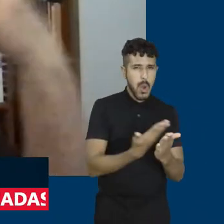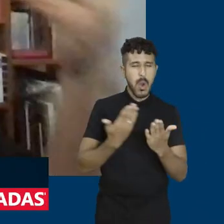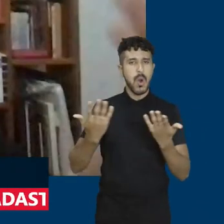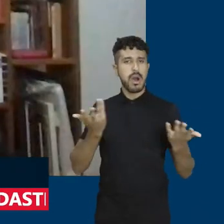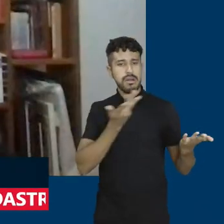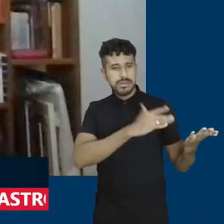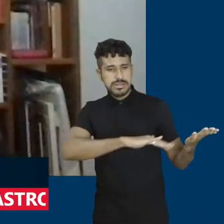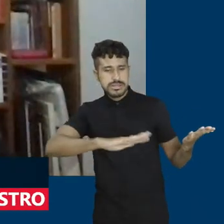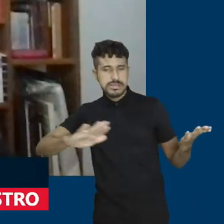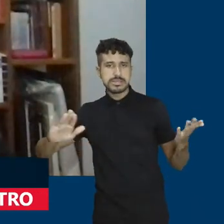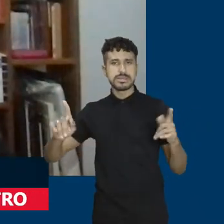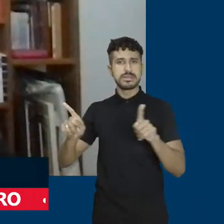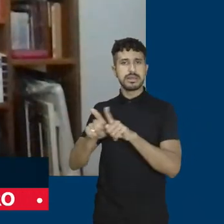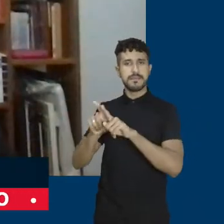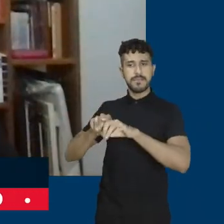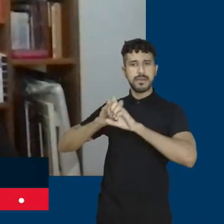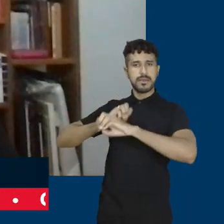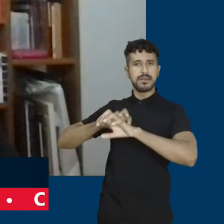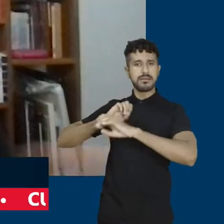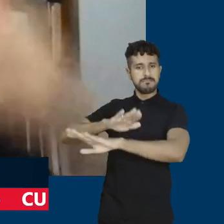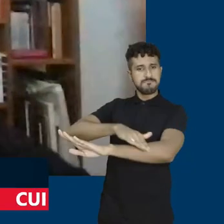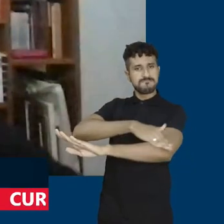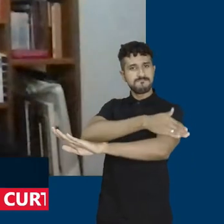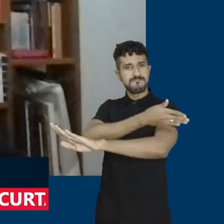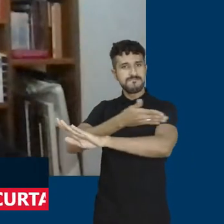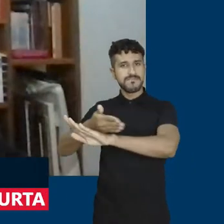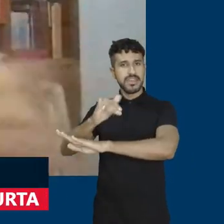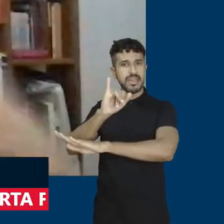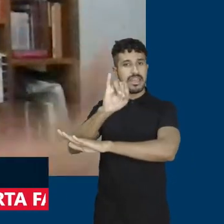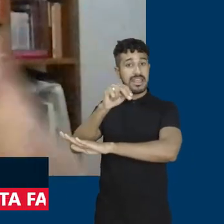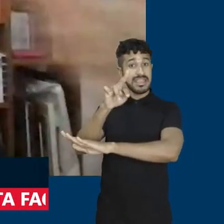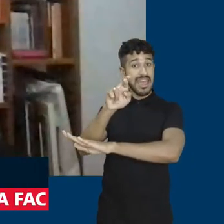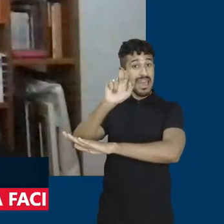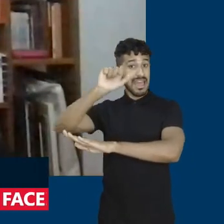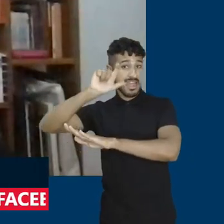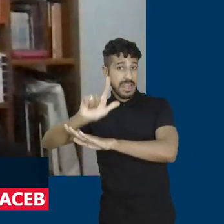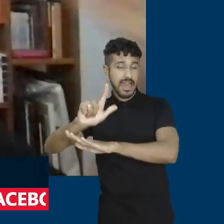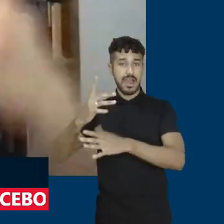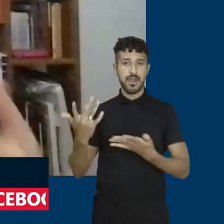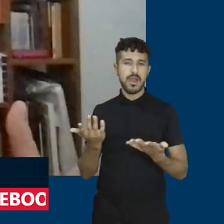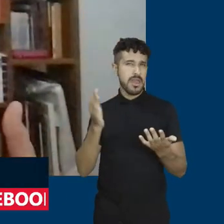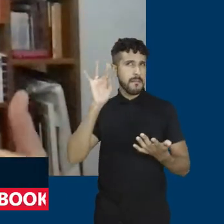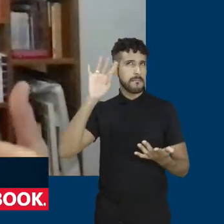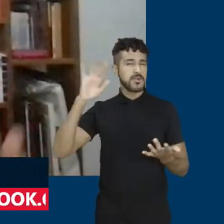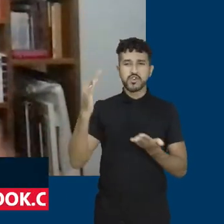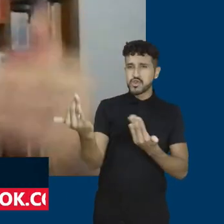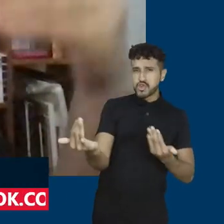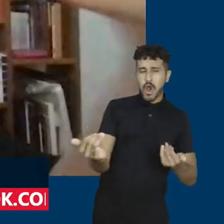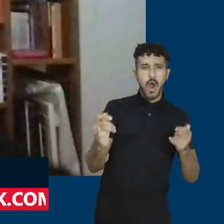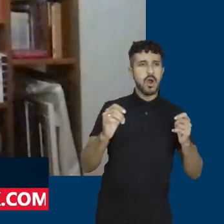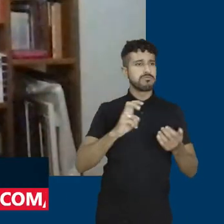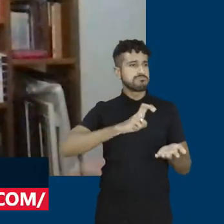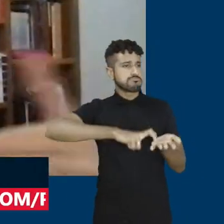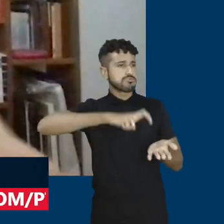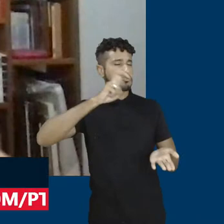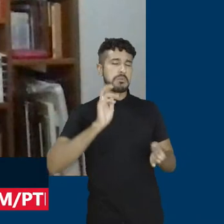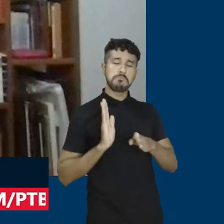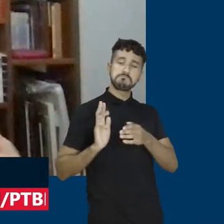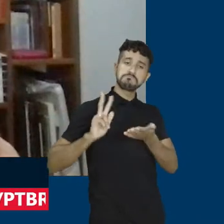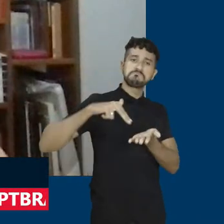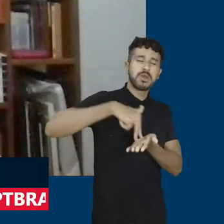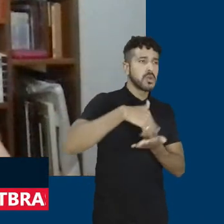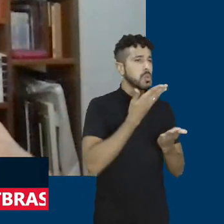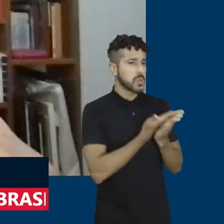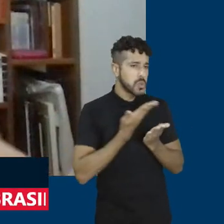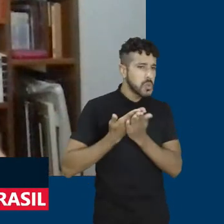comentado, expansão do ensino estendido, né, em dois turnos. Então, imagina um jovem que pode ficar na escola, estudando,